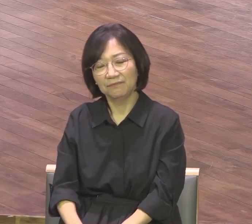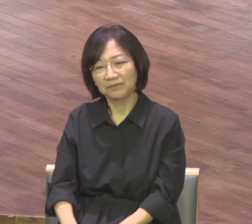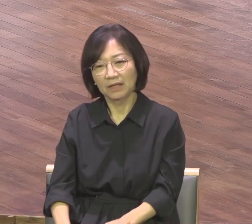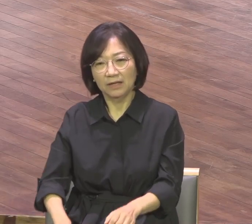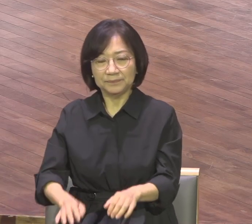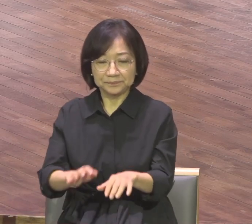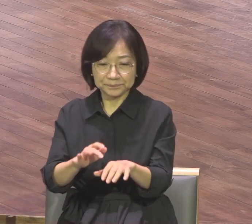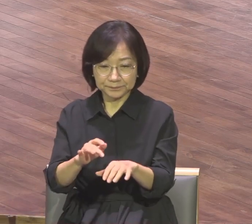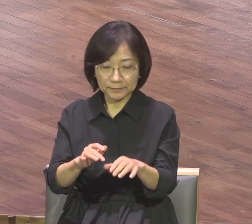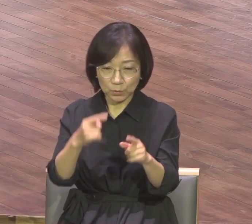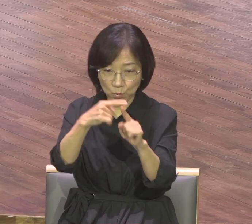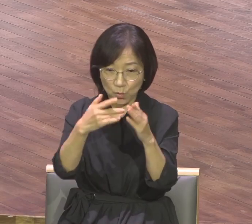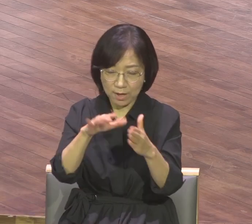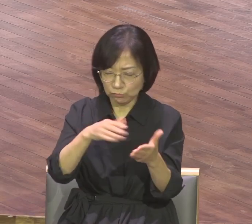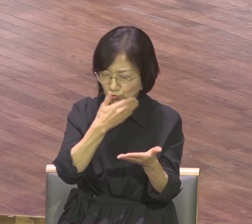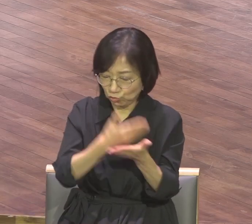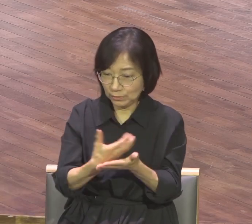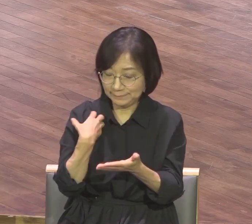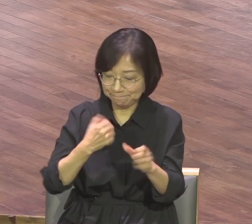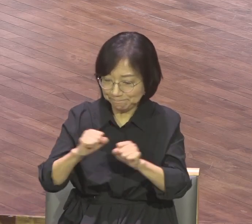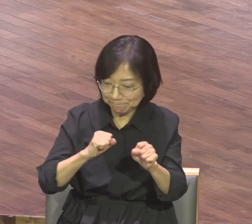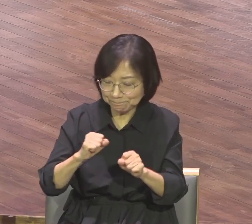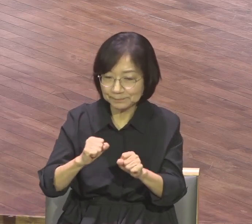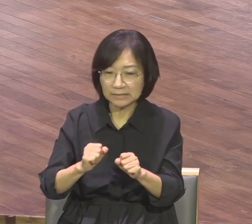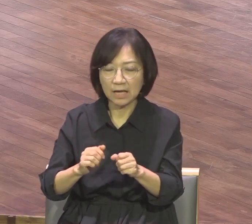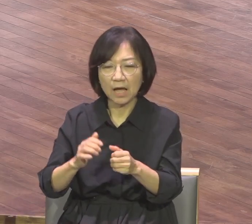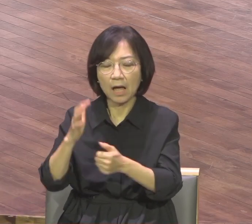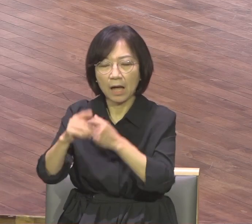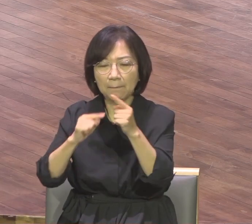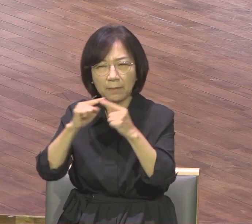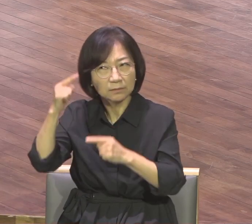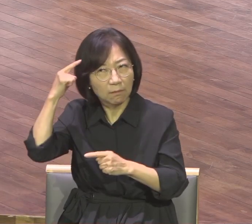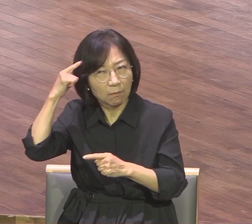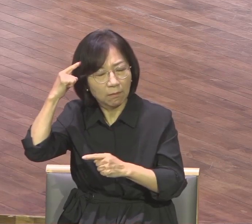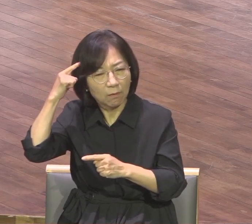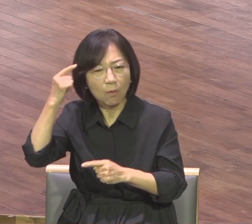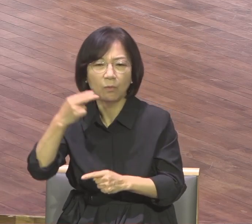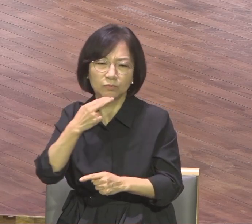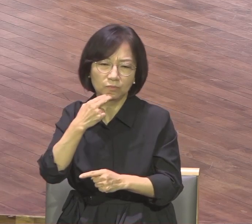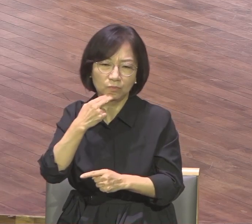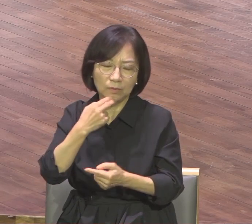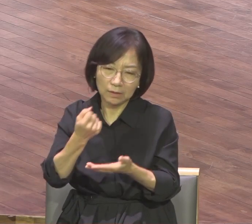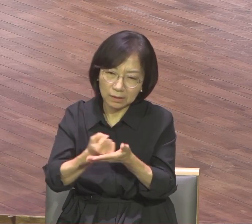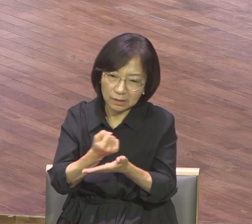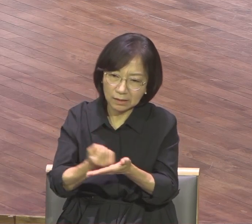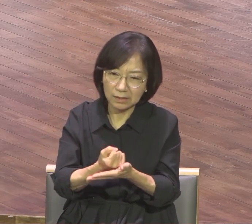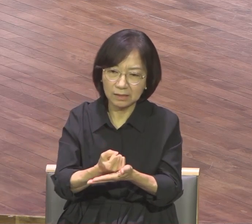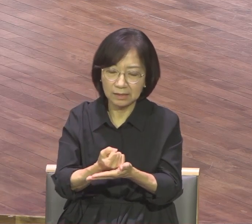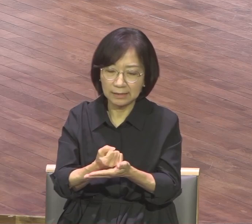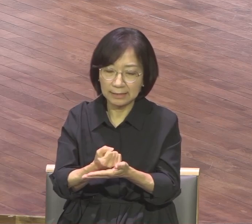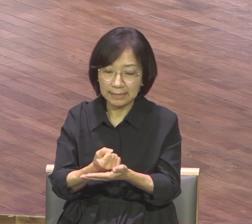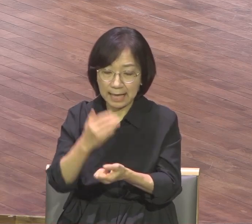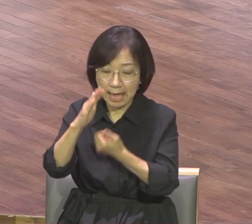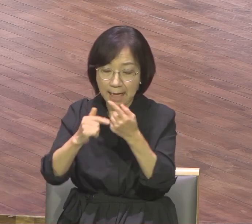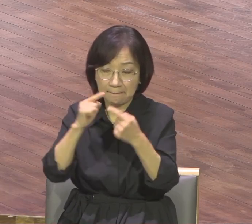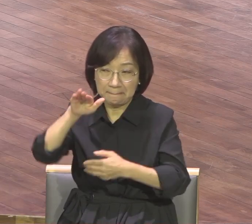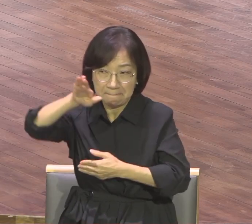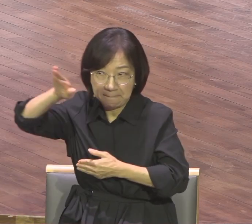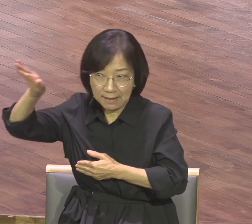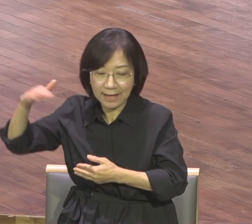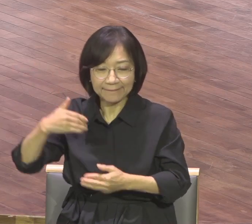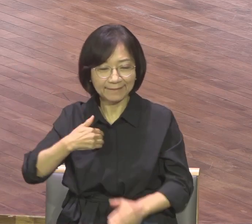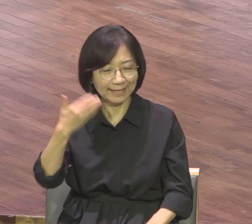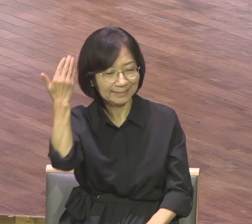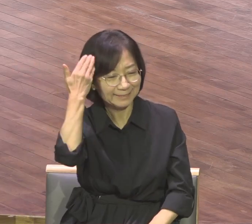공격 대상이에요 그게. 그리고 말씀이 없다고 말씀. 말씀으로 답이 나야 되는데 지 생각 답은 해. 자기 경험